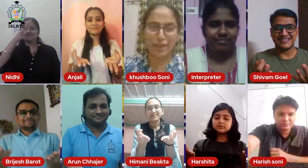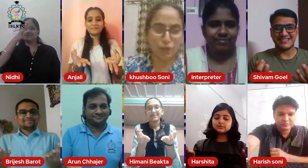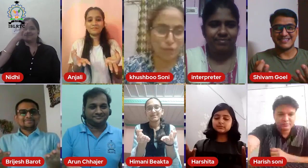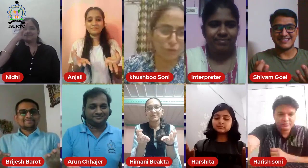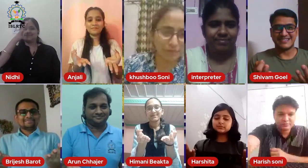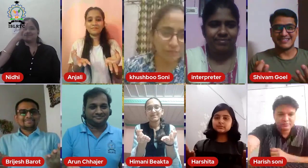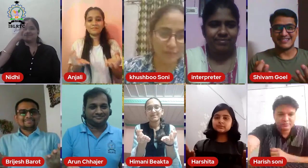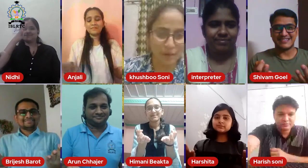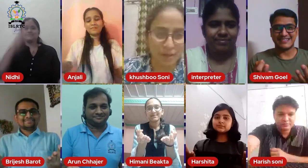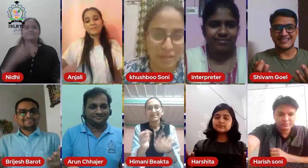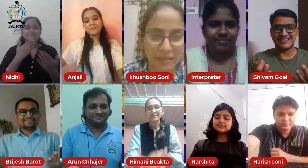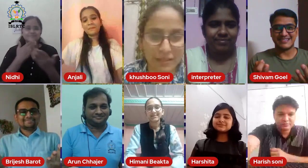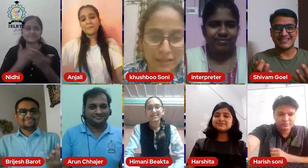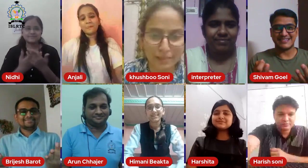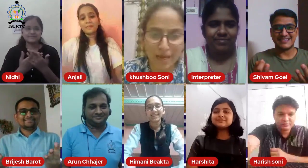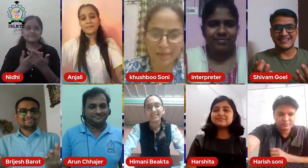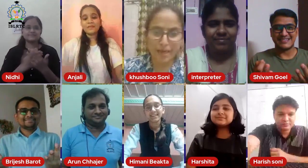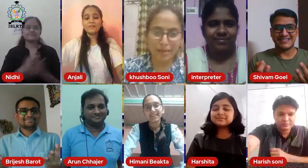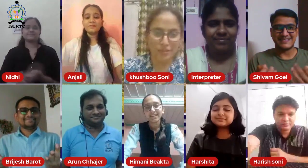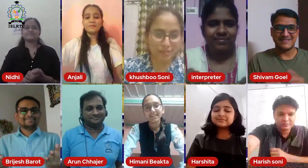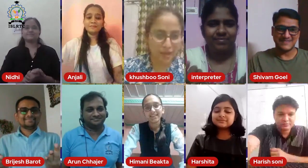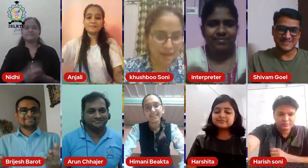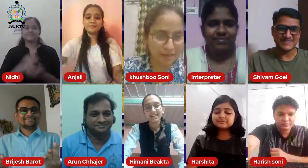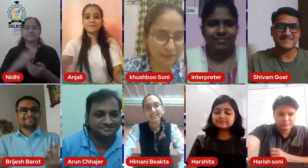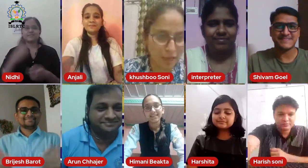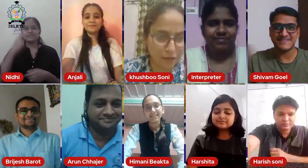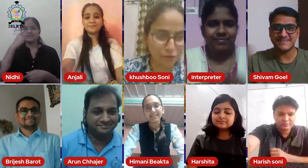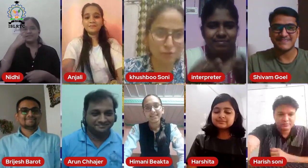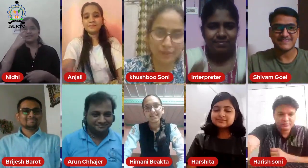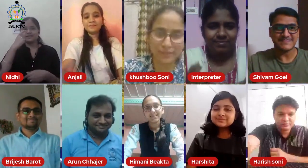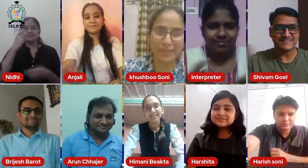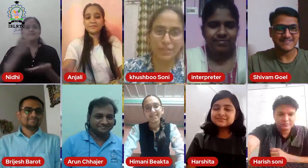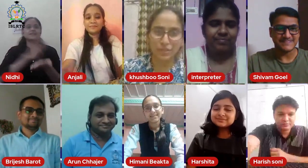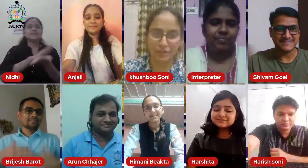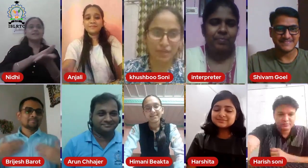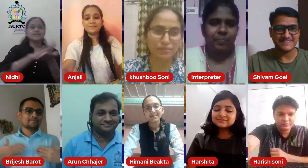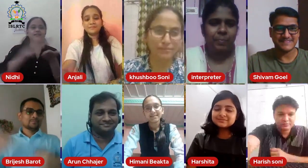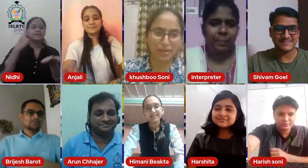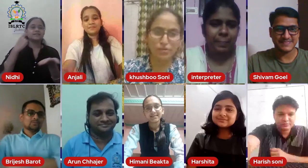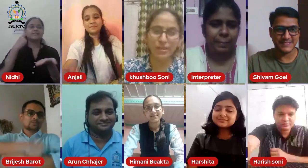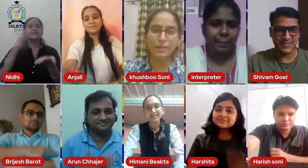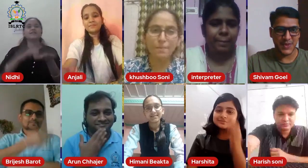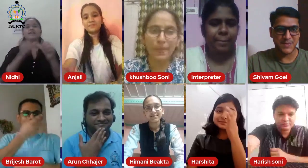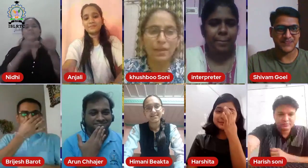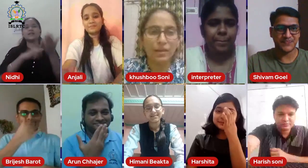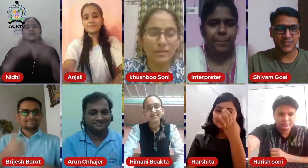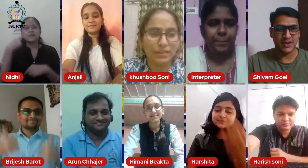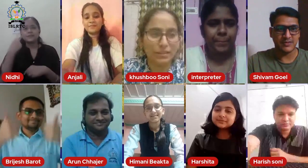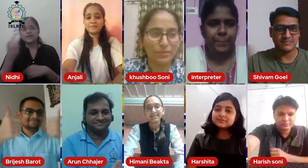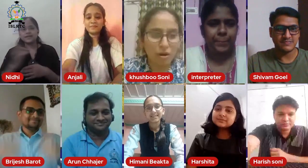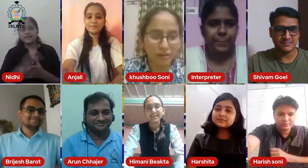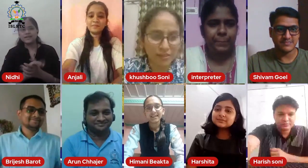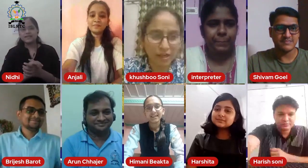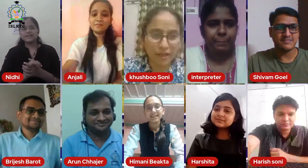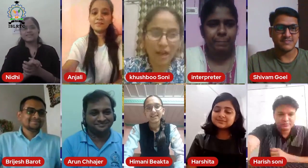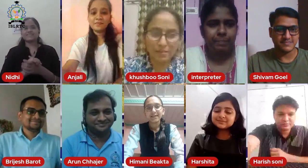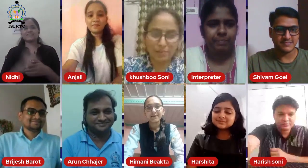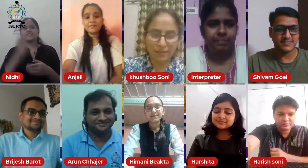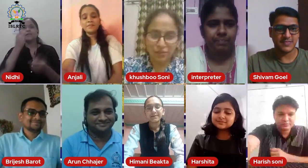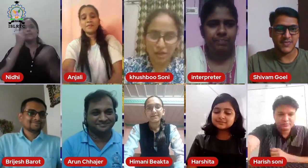थैंक यू हिमानी, हर्षिता, अरुण, ब्रजेश, शिवम, अंजलि, बहुत अच्छा लगा आप सबके